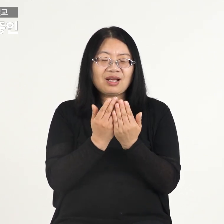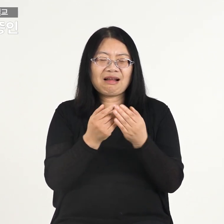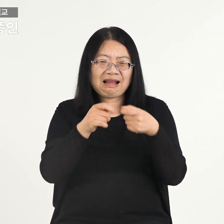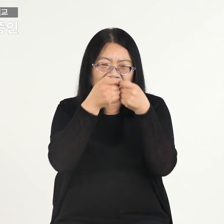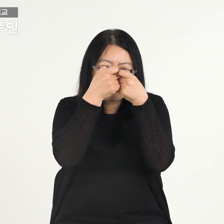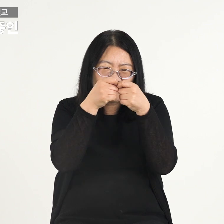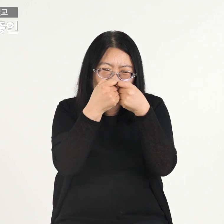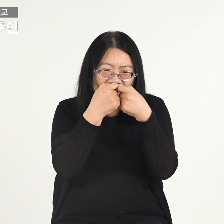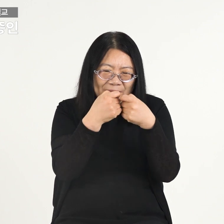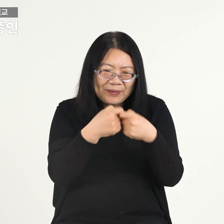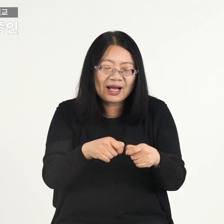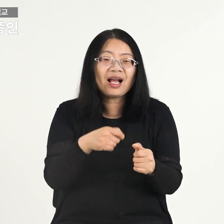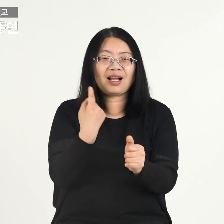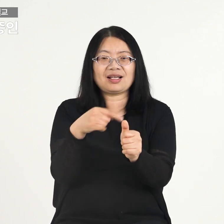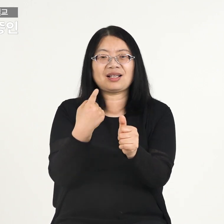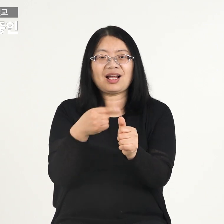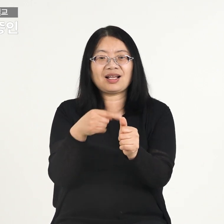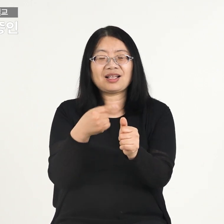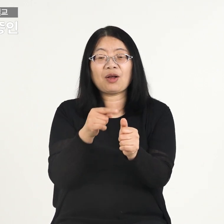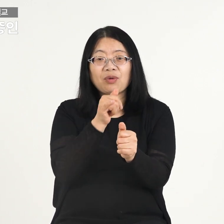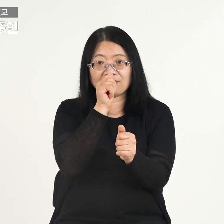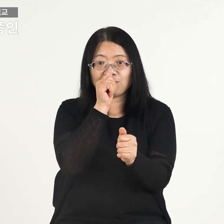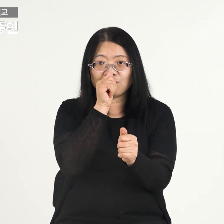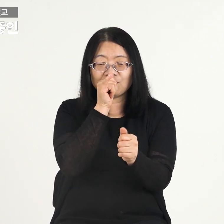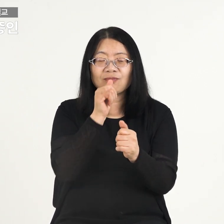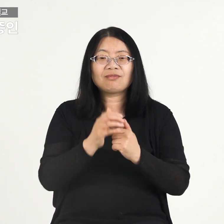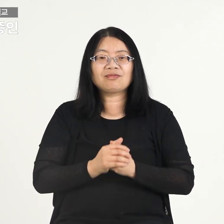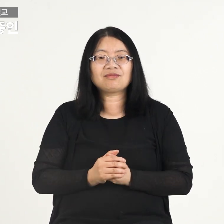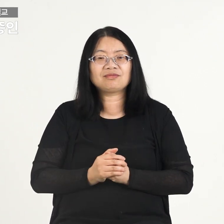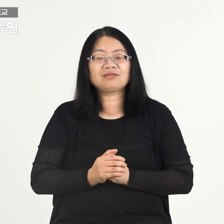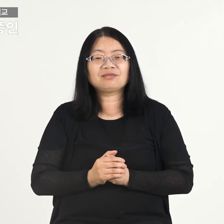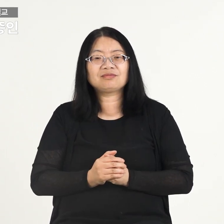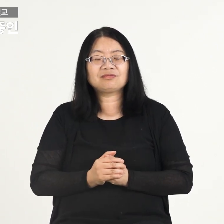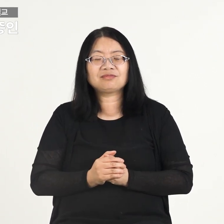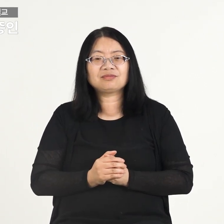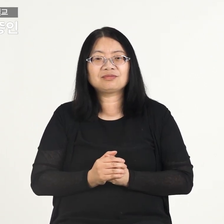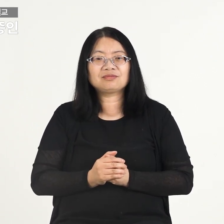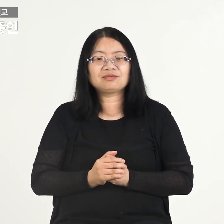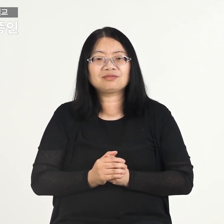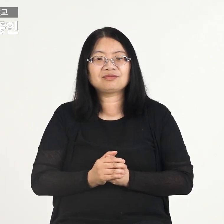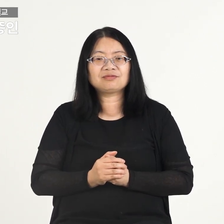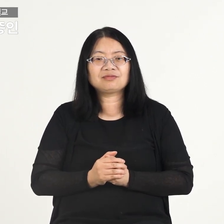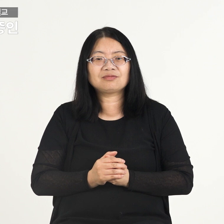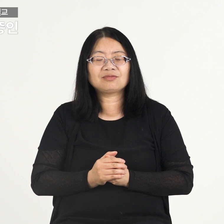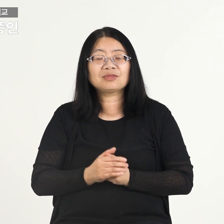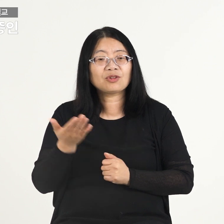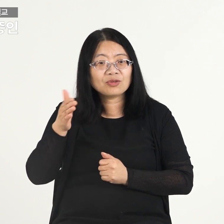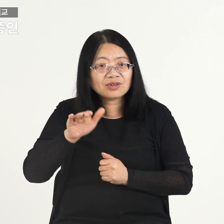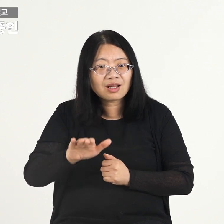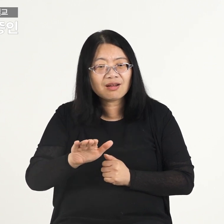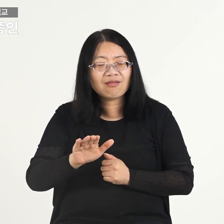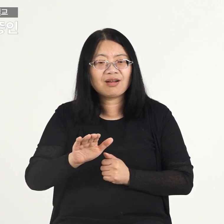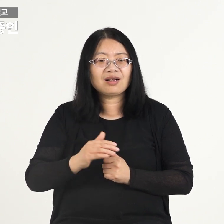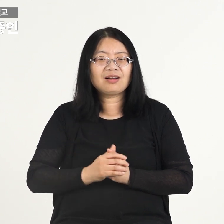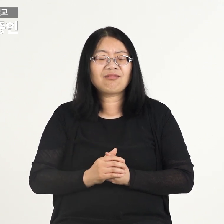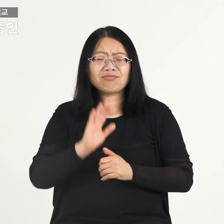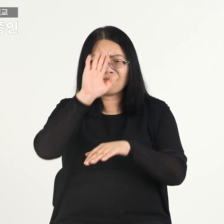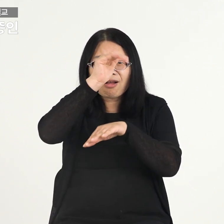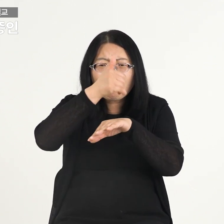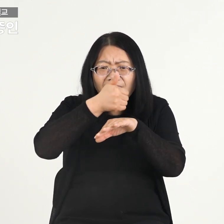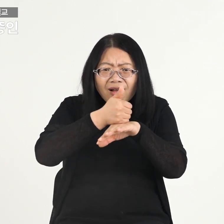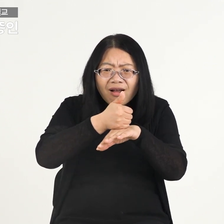밝히고 가르친다 그래요. 그리고 이제 슬그머니 나중에는